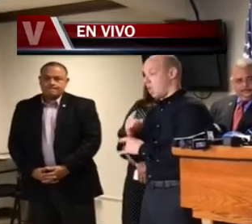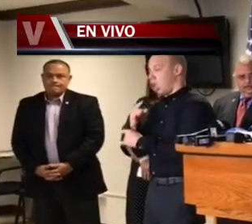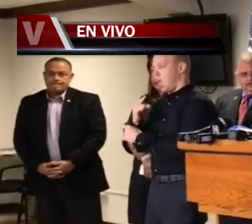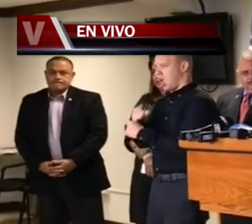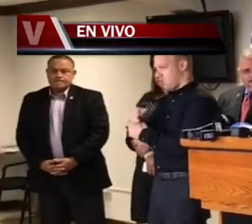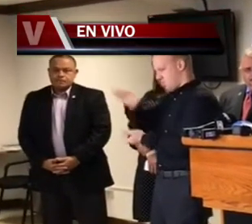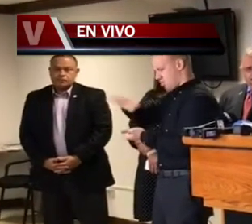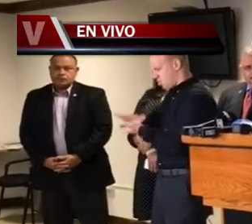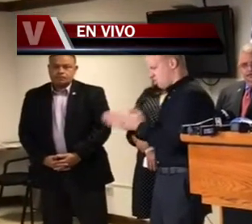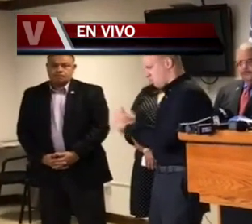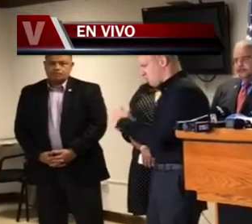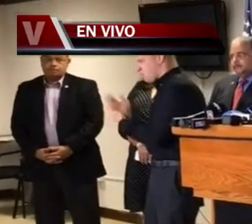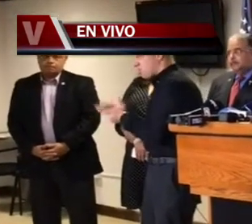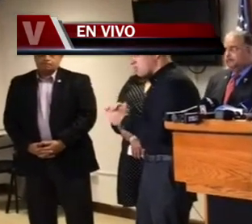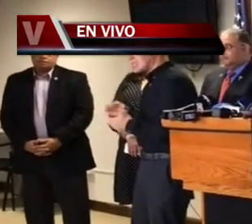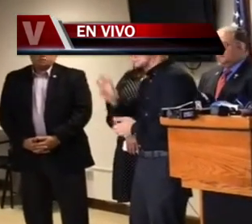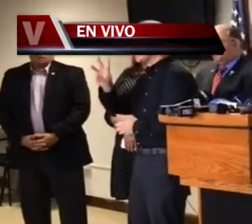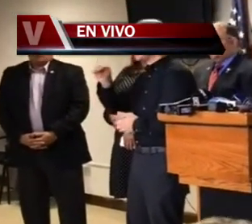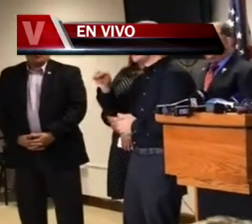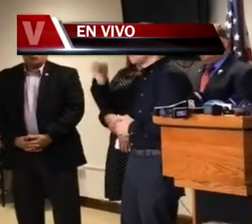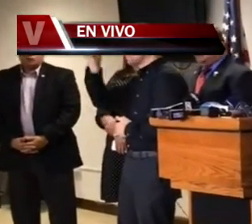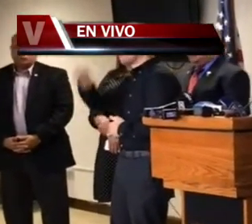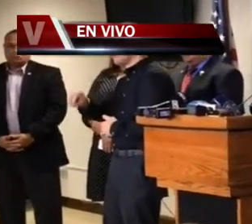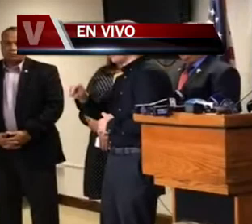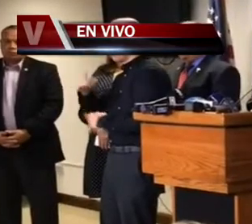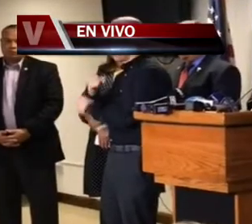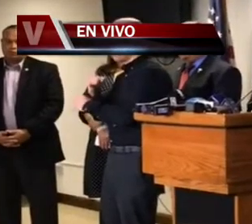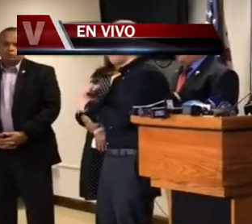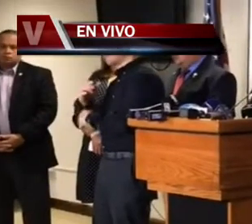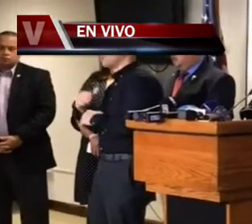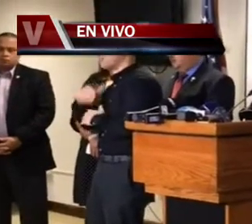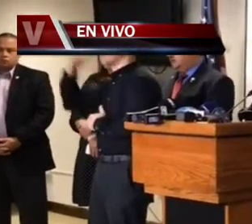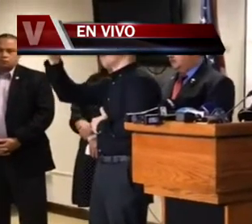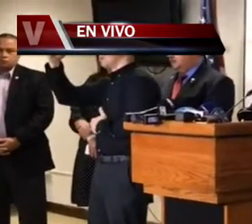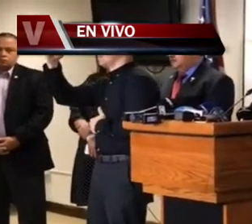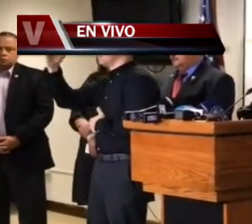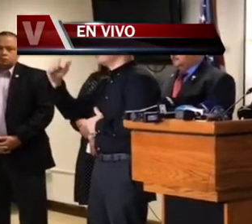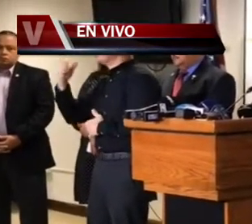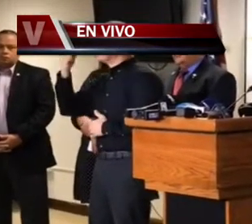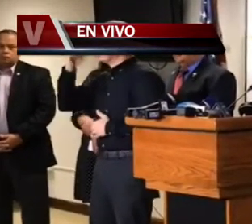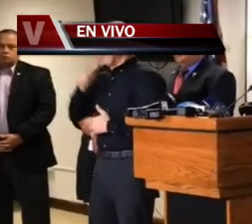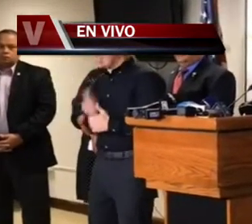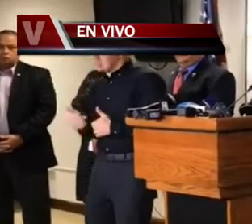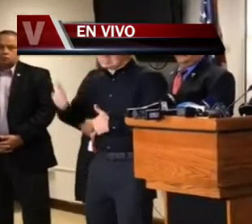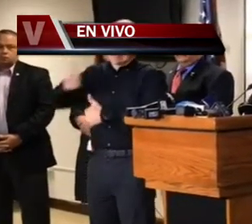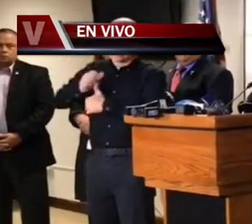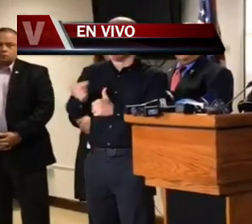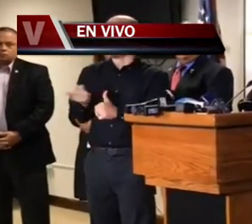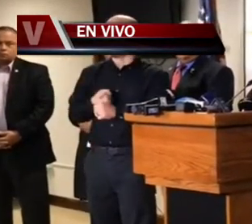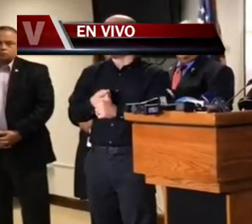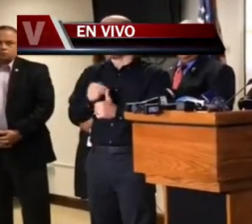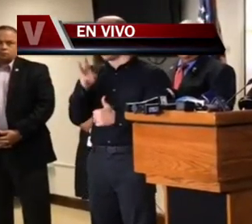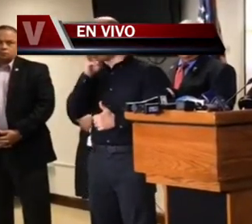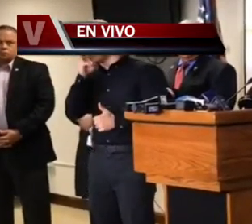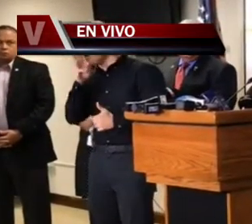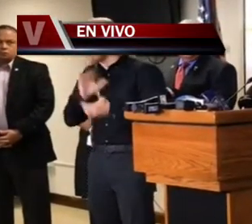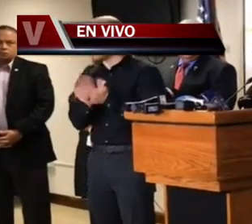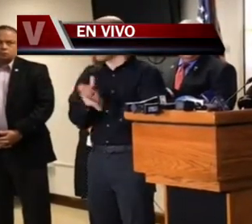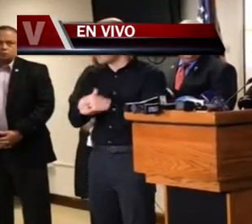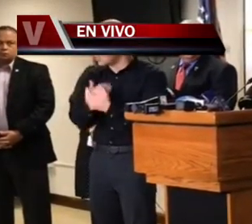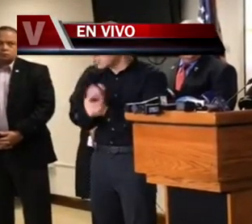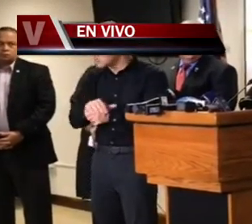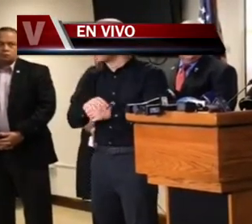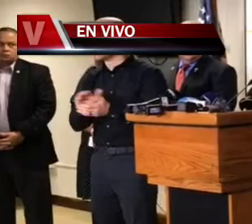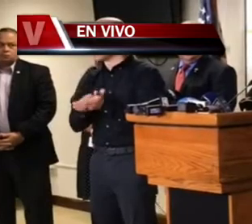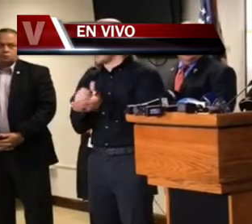prioridad, siempre y cuando haya agua y jabón, debe ser, ¿verdad?, esa primera opción. Si usted está enfermo, quédese en su casa, pero es bien